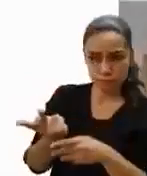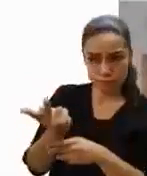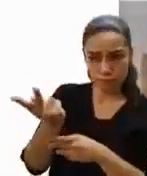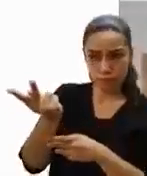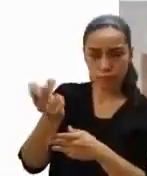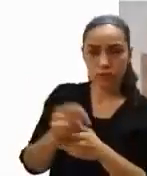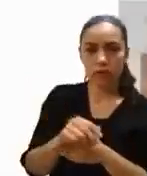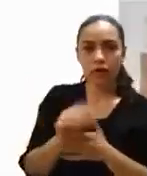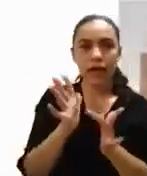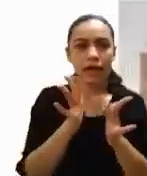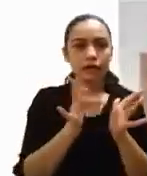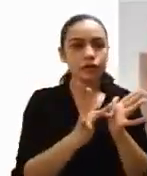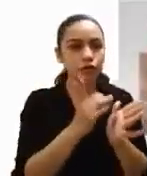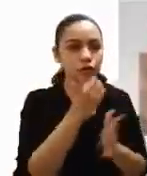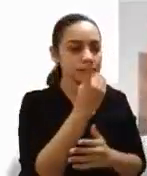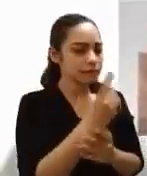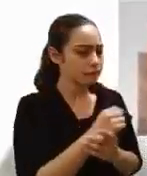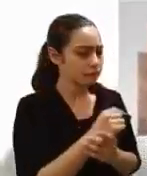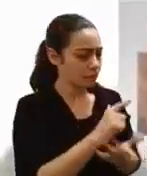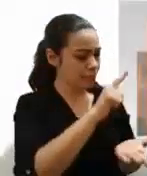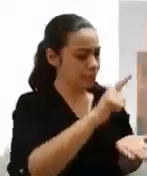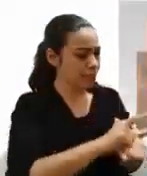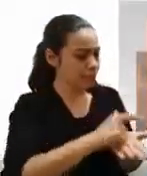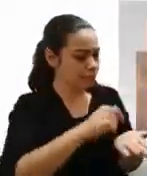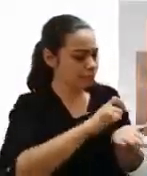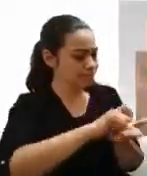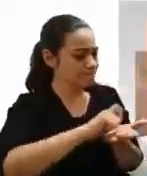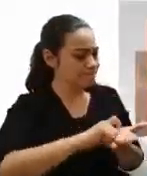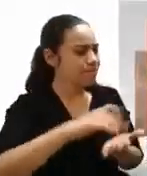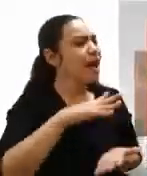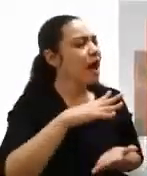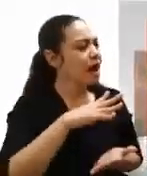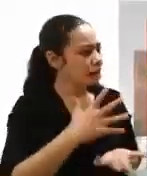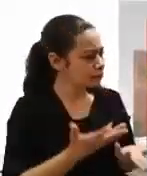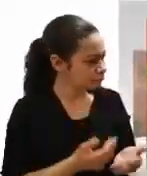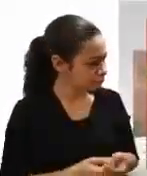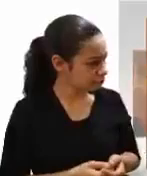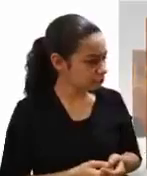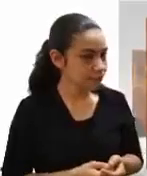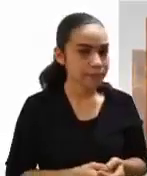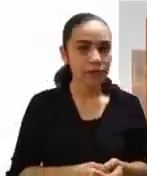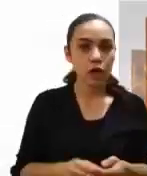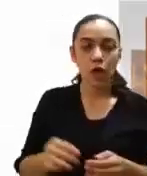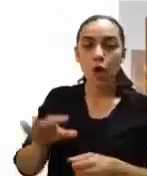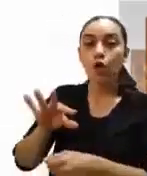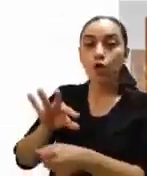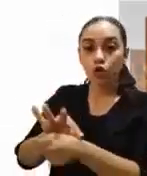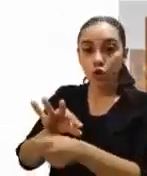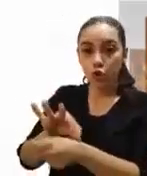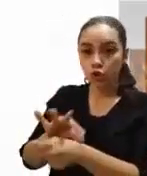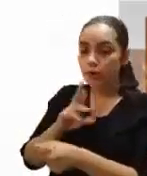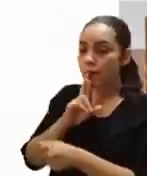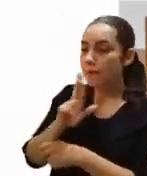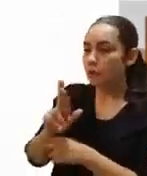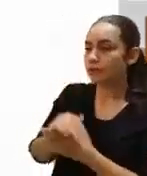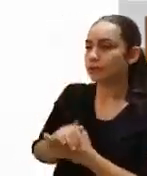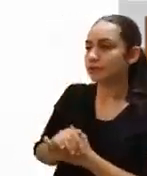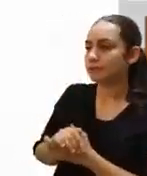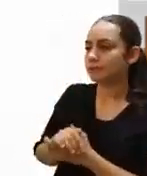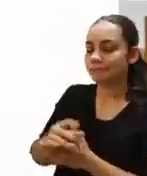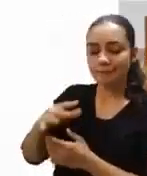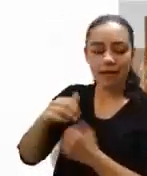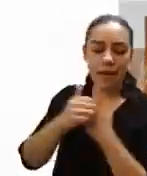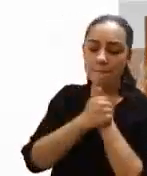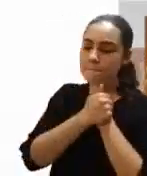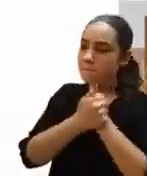ley? ¿Qué lees en ella? El doctor de la ley contestó: Amarás al Señor tu Dios con todo tu corazón, con